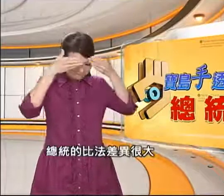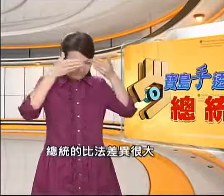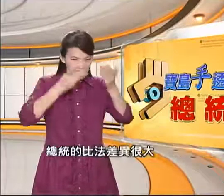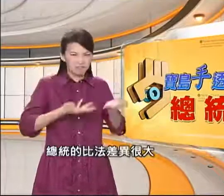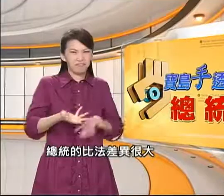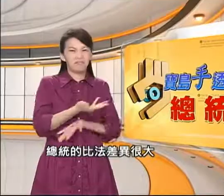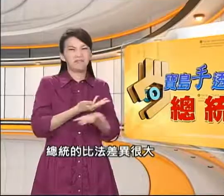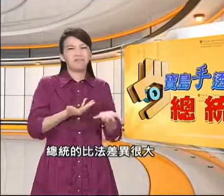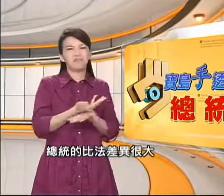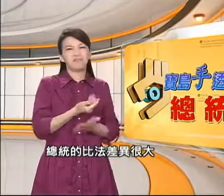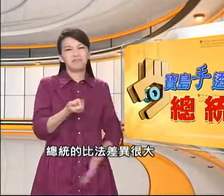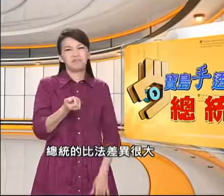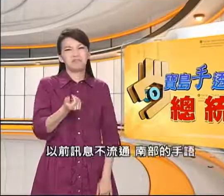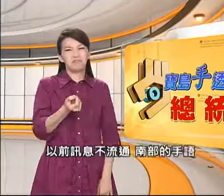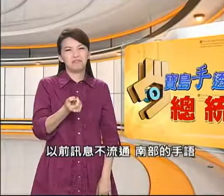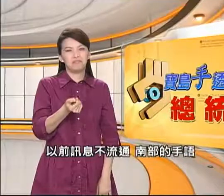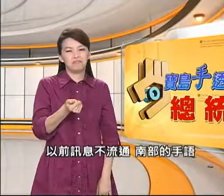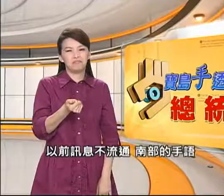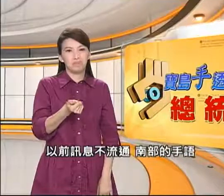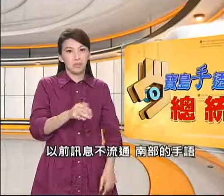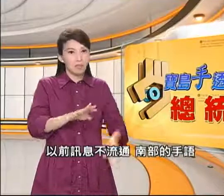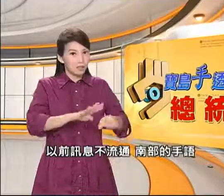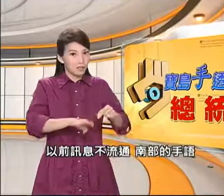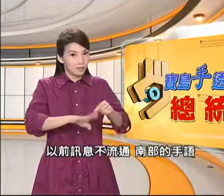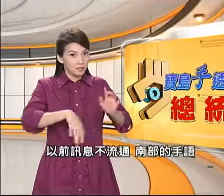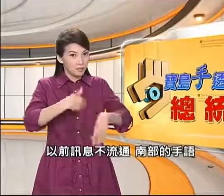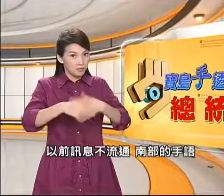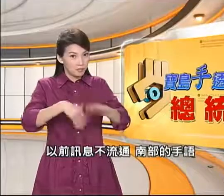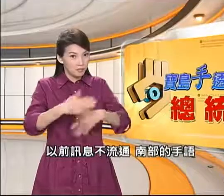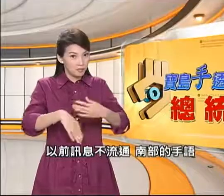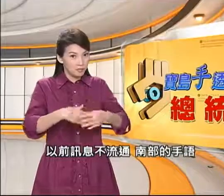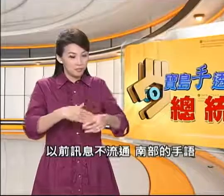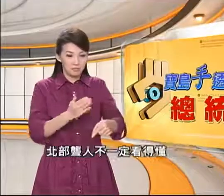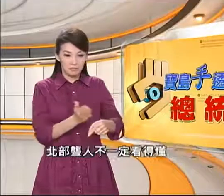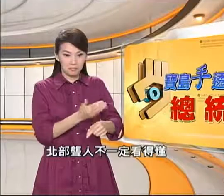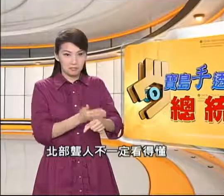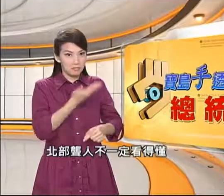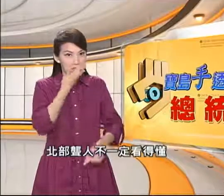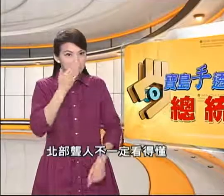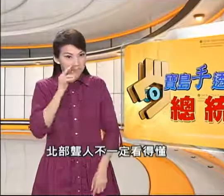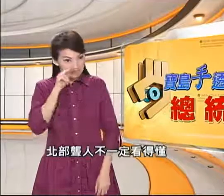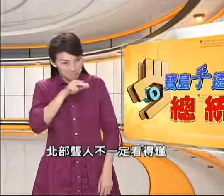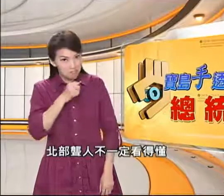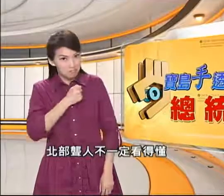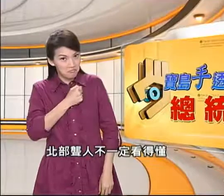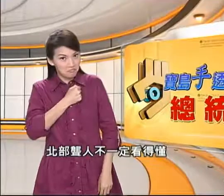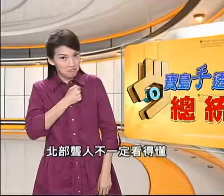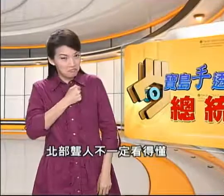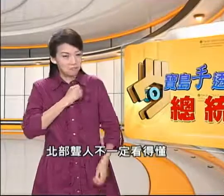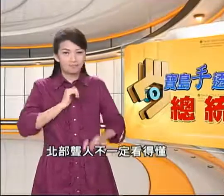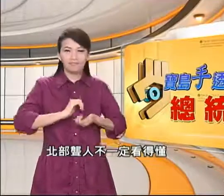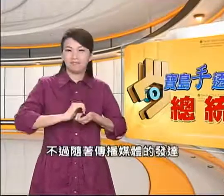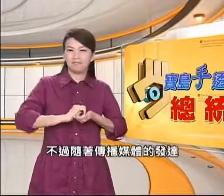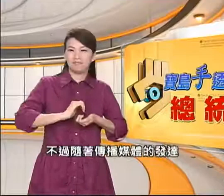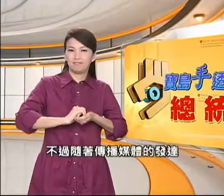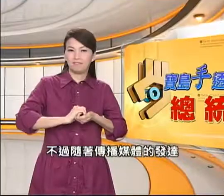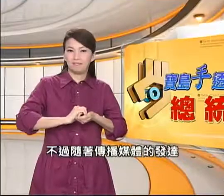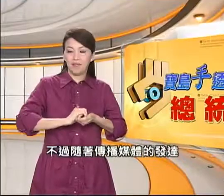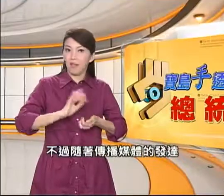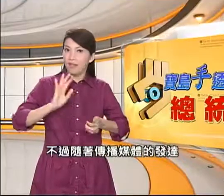大。以前讯息不流通，南部的手语北部聋人不一定看得懂。不过随着传播媒体